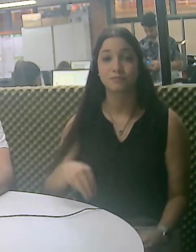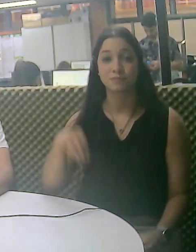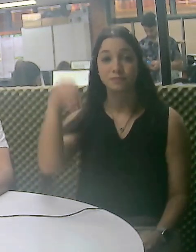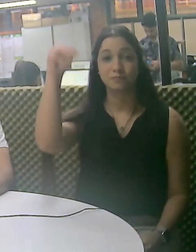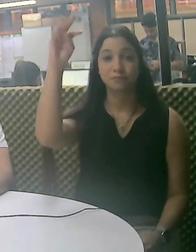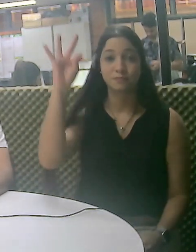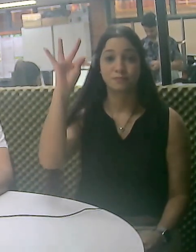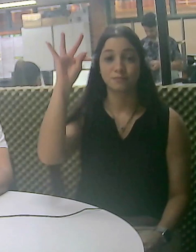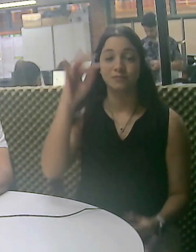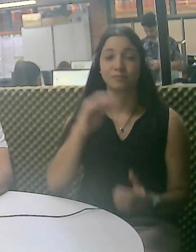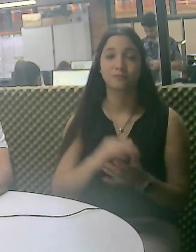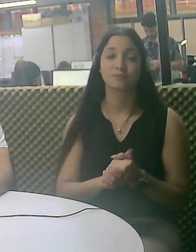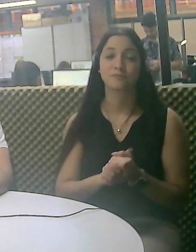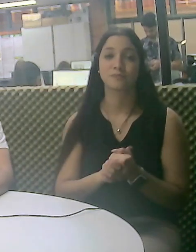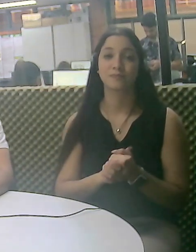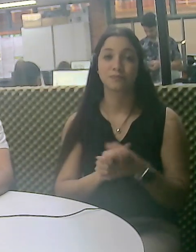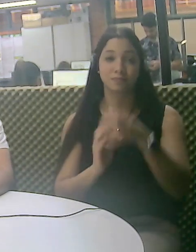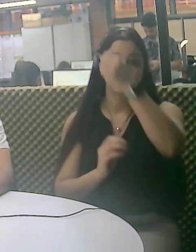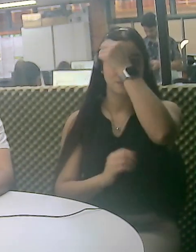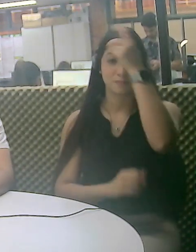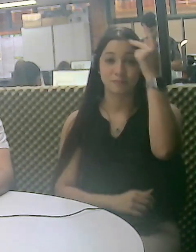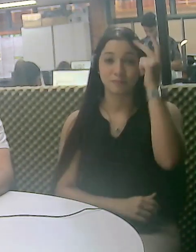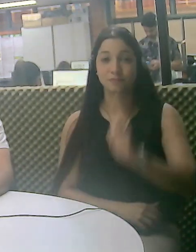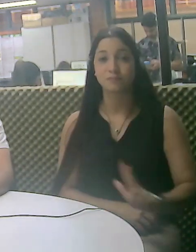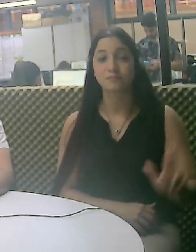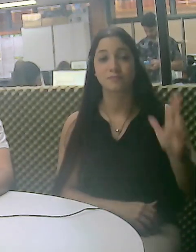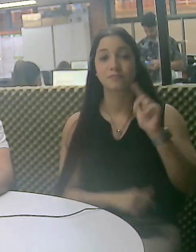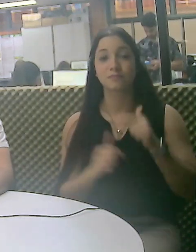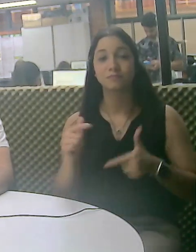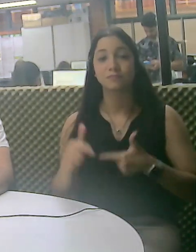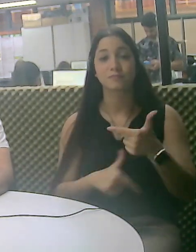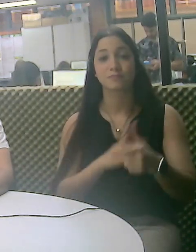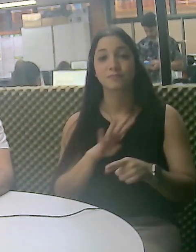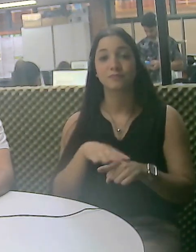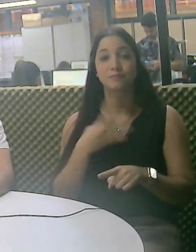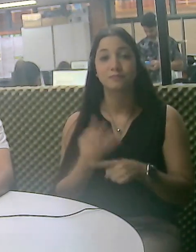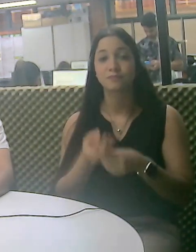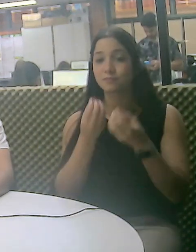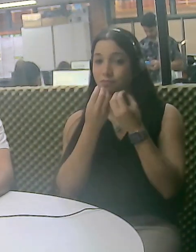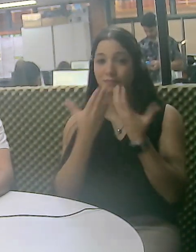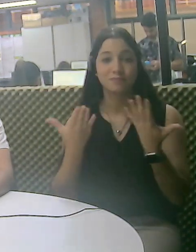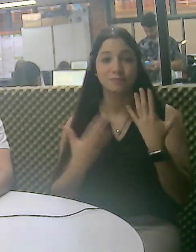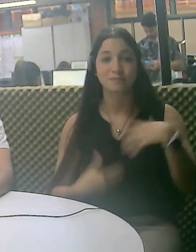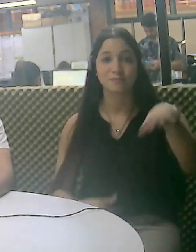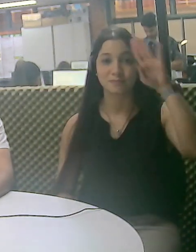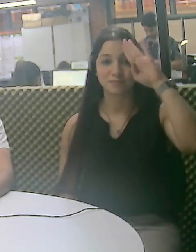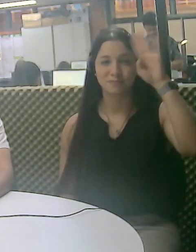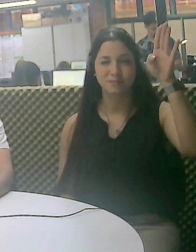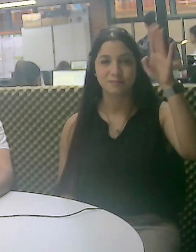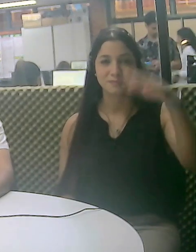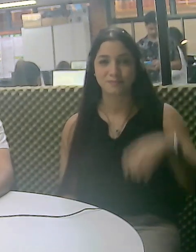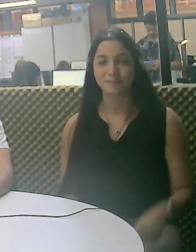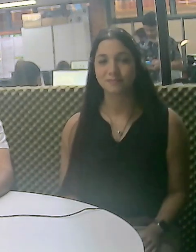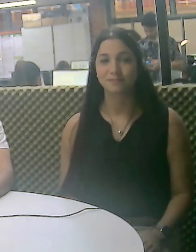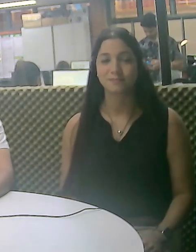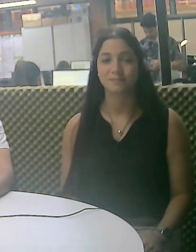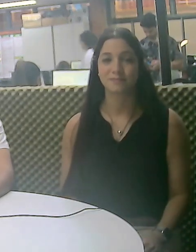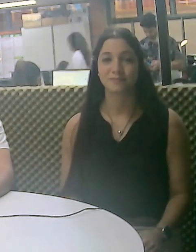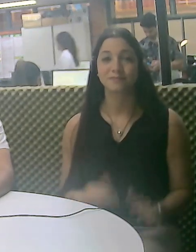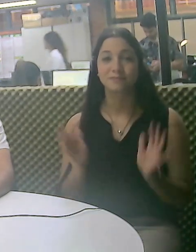Comunicação, Marco Túlio de Castro Kahneman. Prefeitura de Uberlândia. Fazer mais, fazer bem. Até a